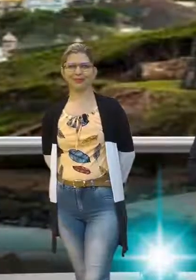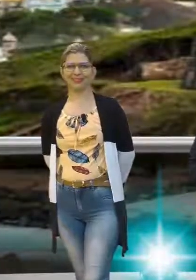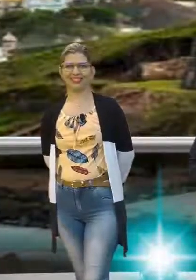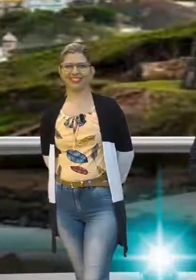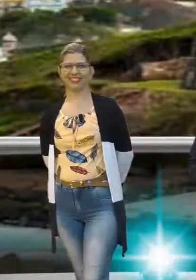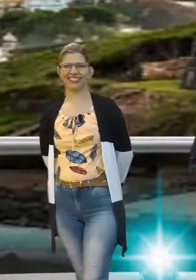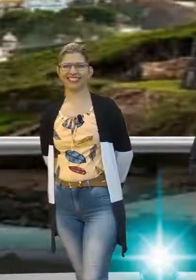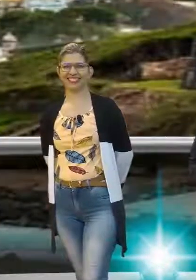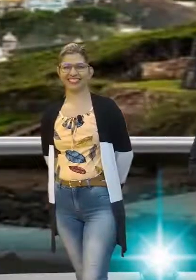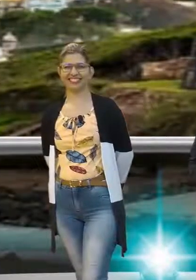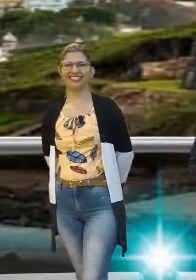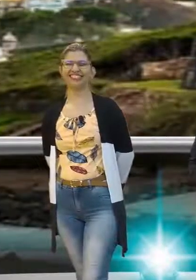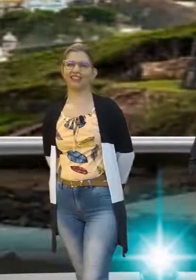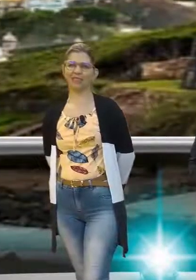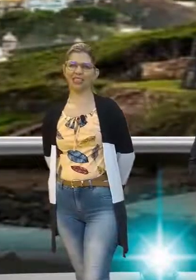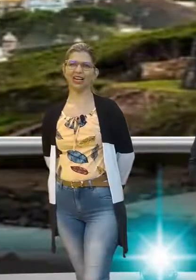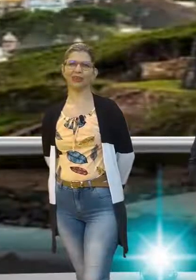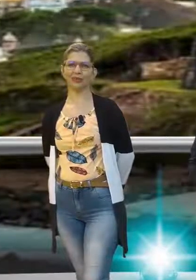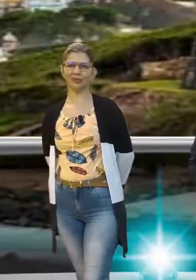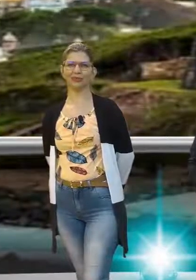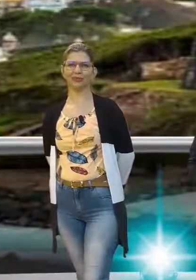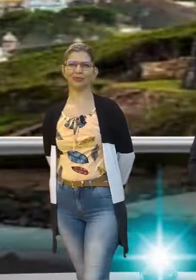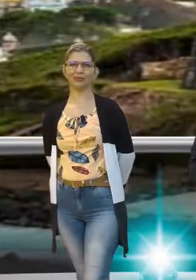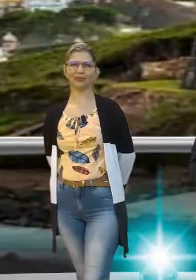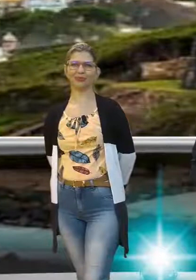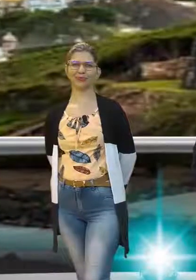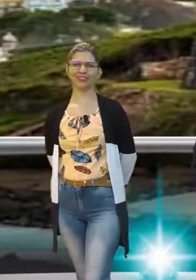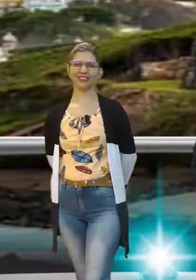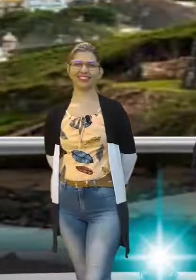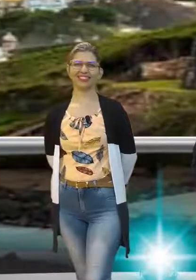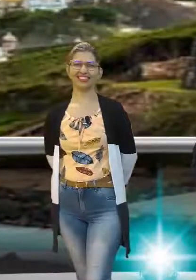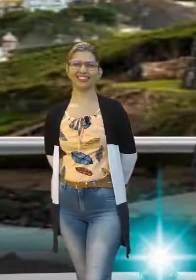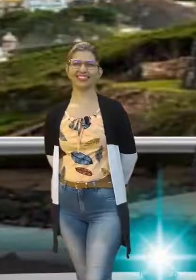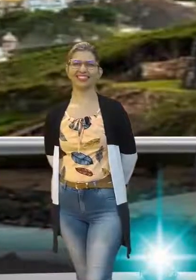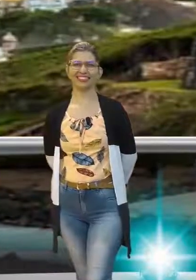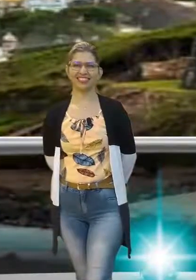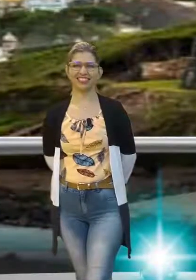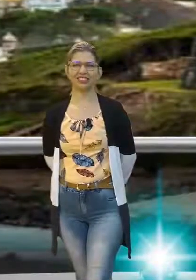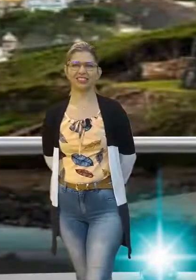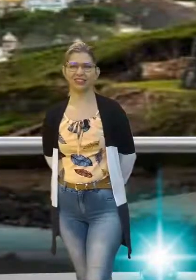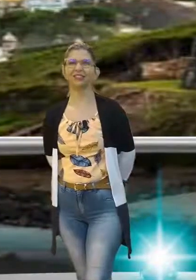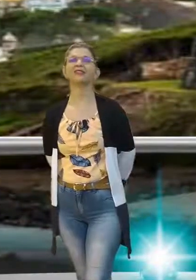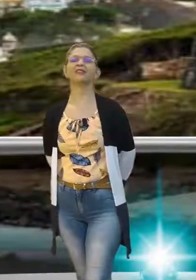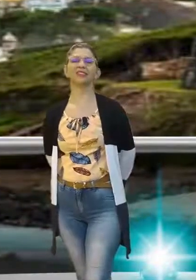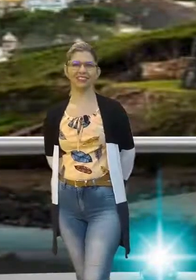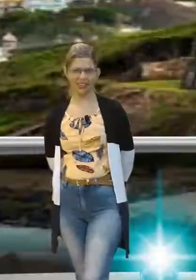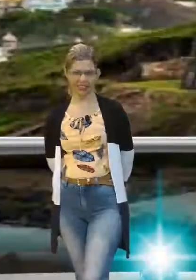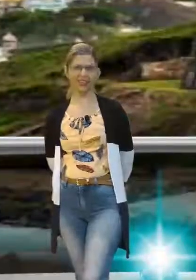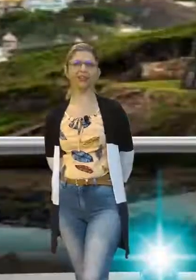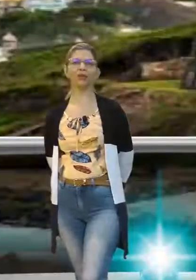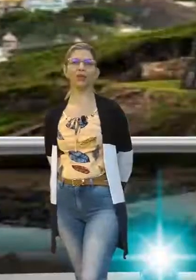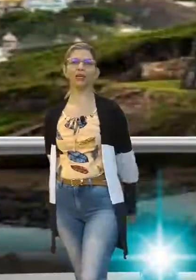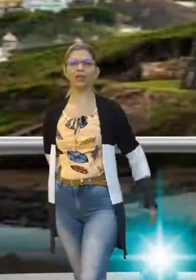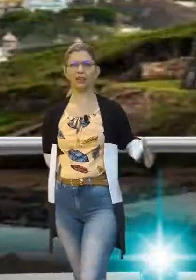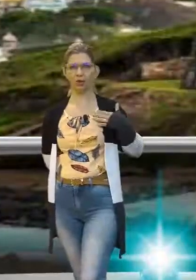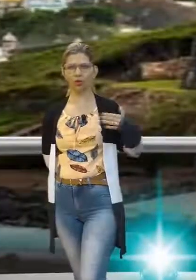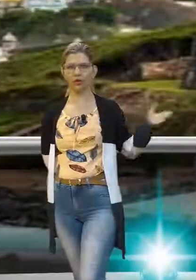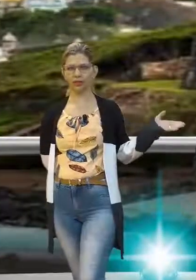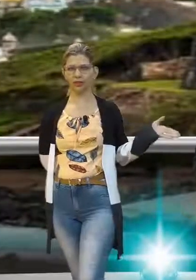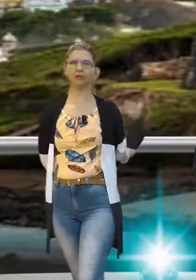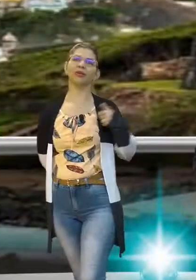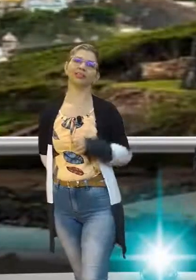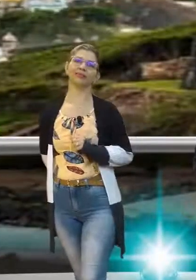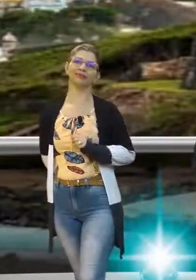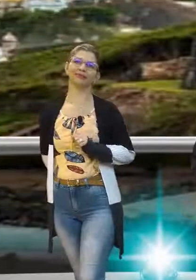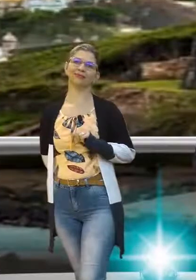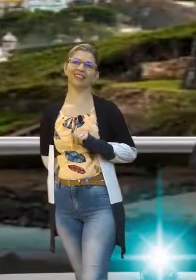gente gosta tanto de receber a mensagem de vocês. E pode ter certeza, quem responde somos nós mesmas. Loira